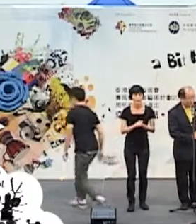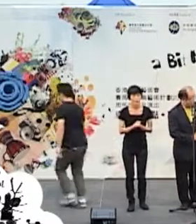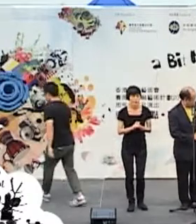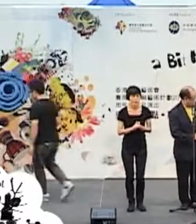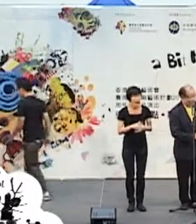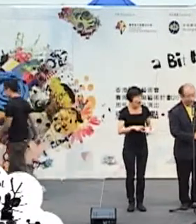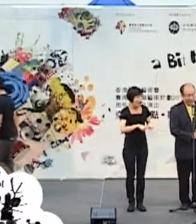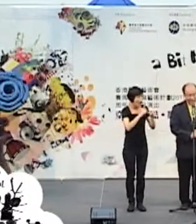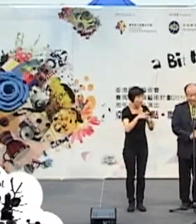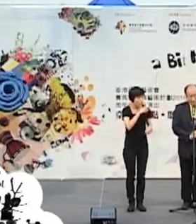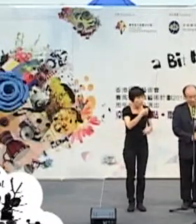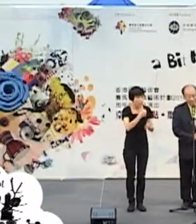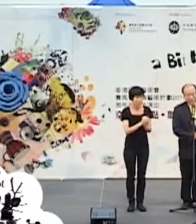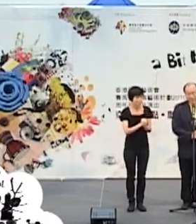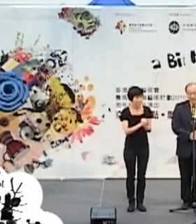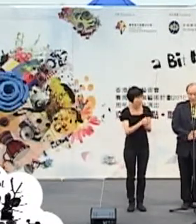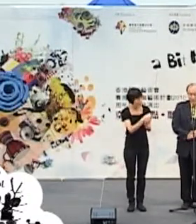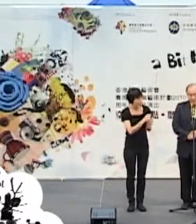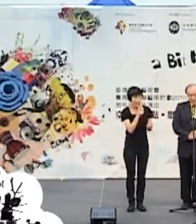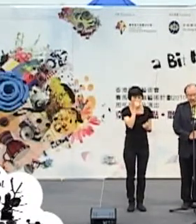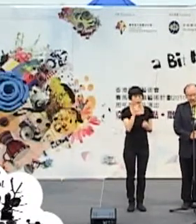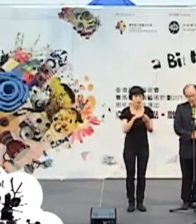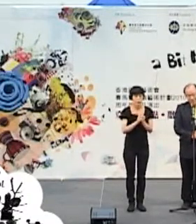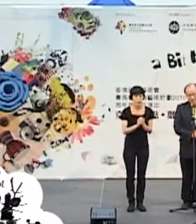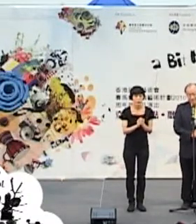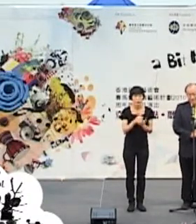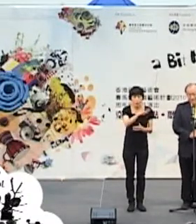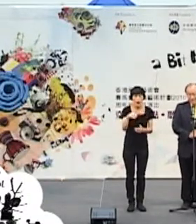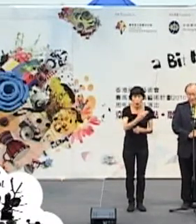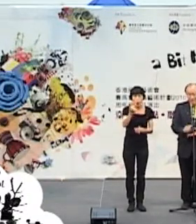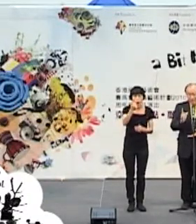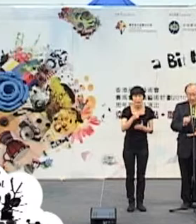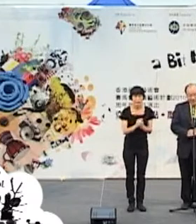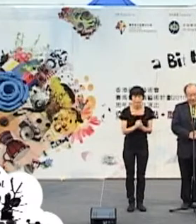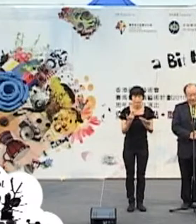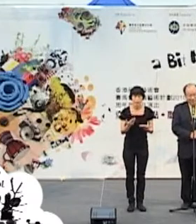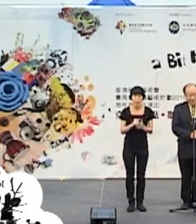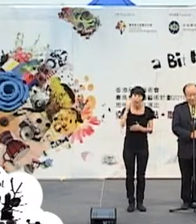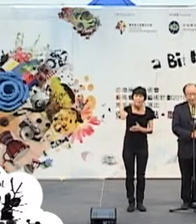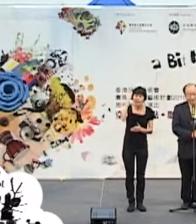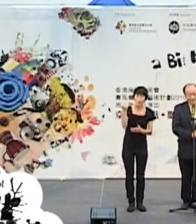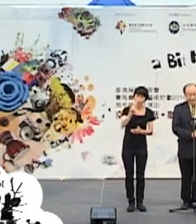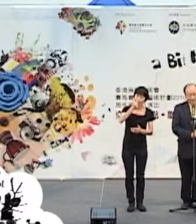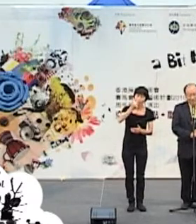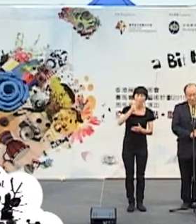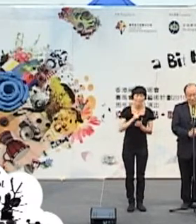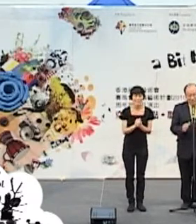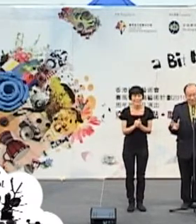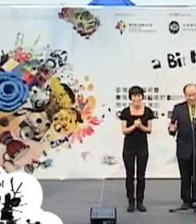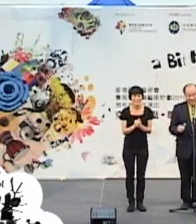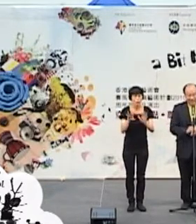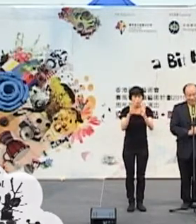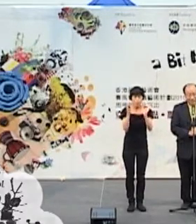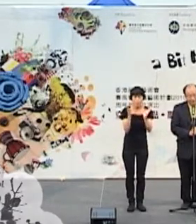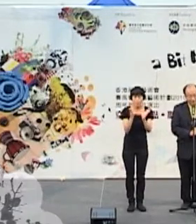林主席、楊總監、各位來賓，大家好。今日的天氣其實都好，今日所有一